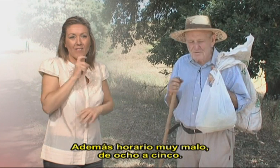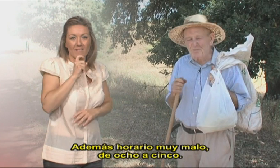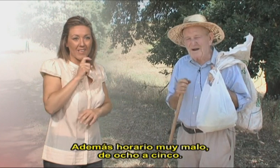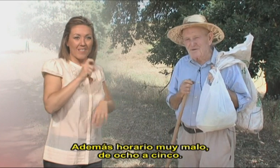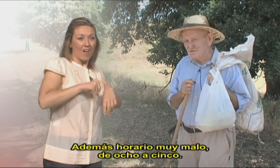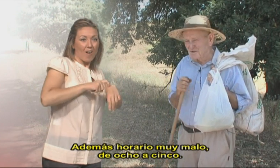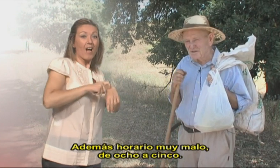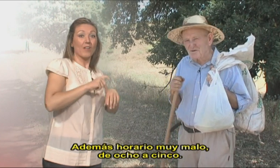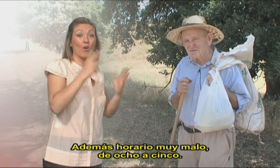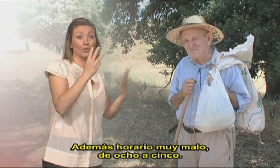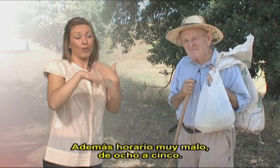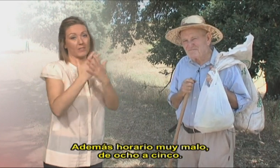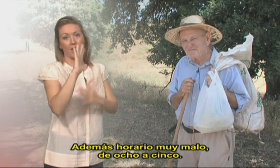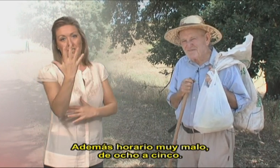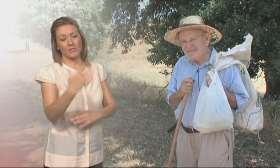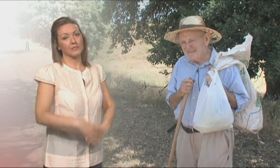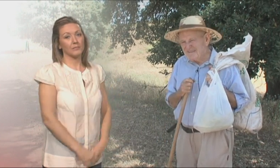muy horario muy malo, de 8 a 5.